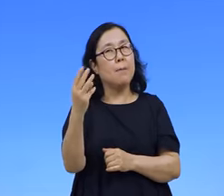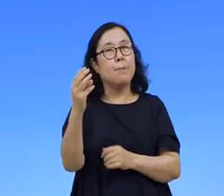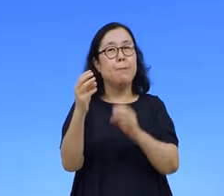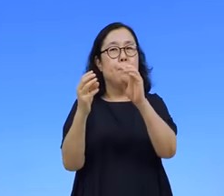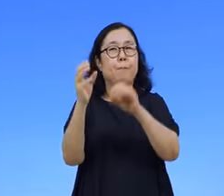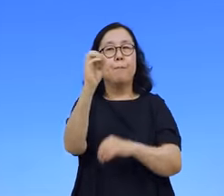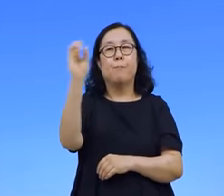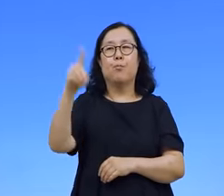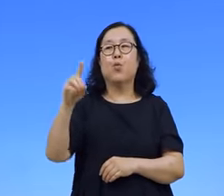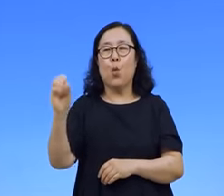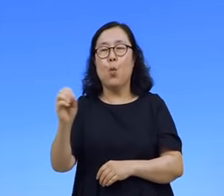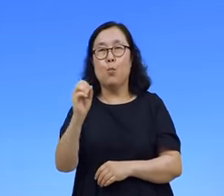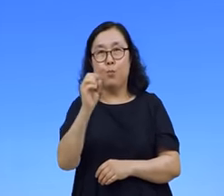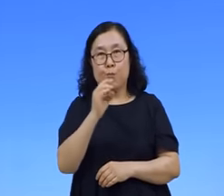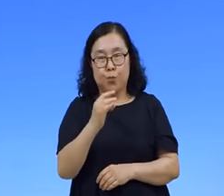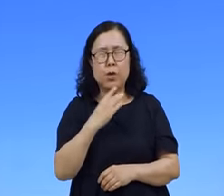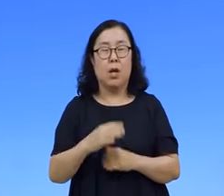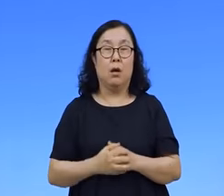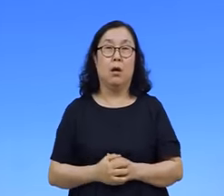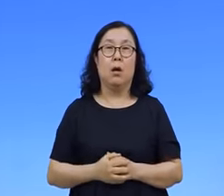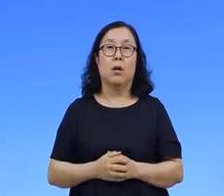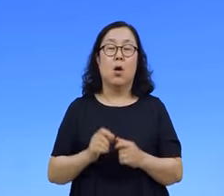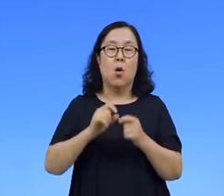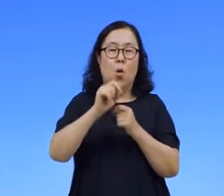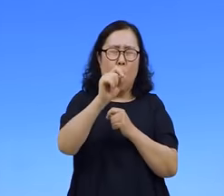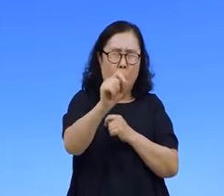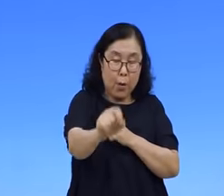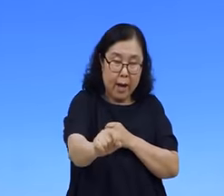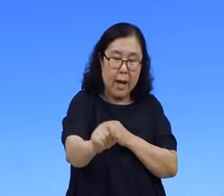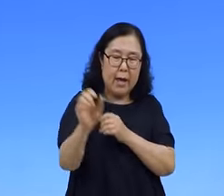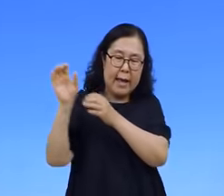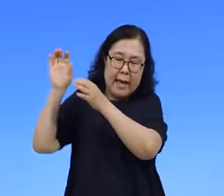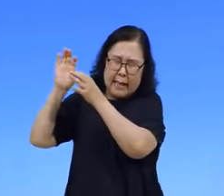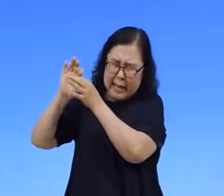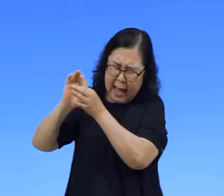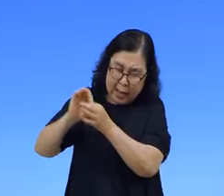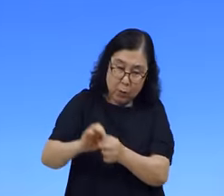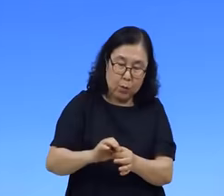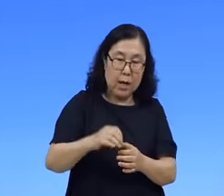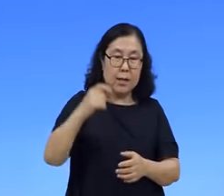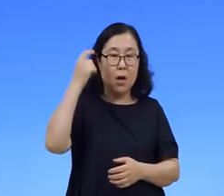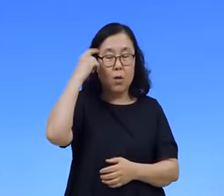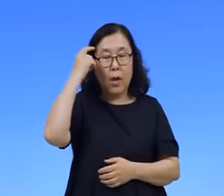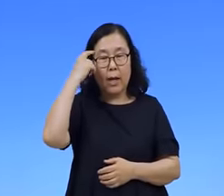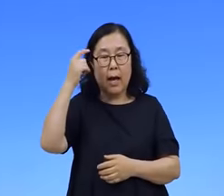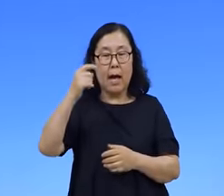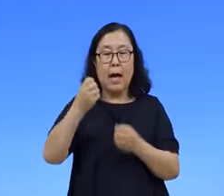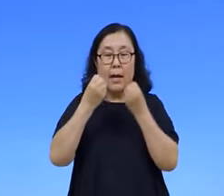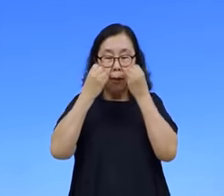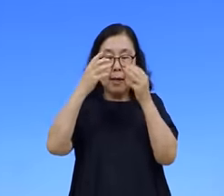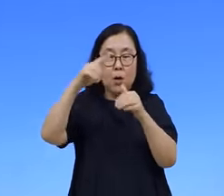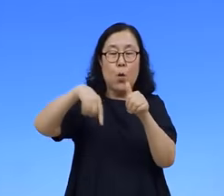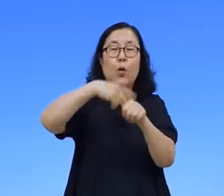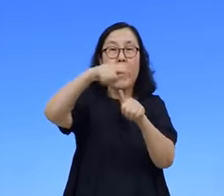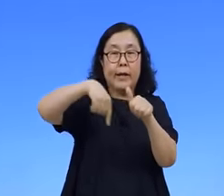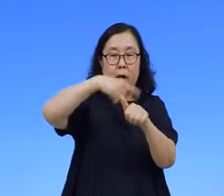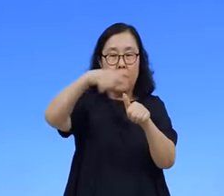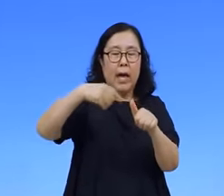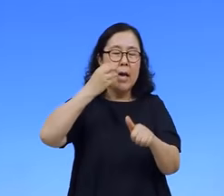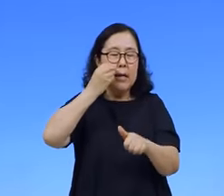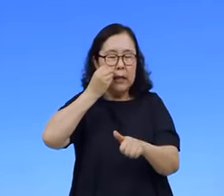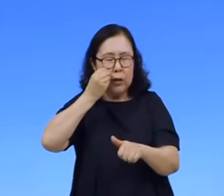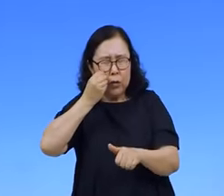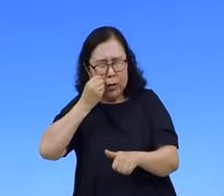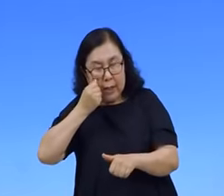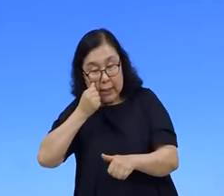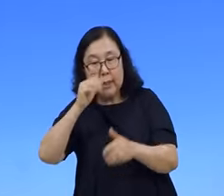이제 오래 지속이 돼서 뇌가 이제는 새로운 환경과 거기에 익숙해질 때까지 하는 게 다이어트라는